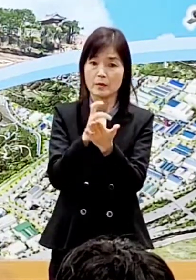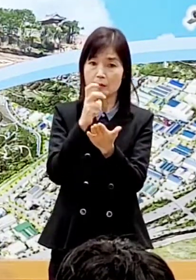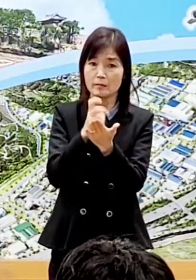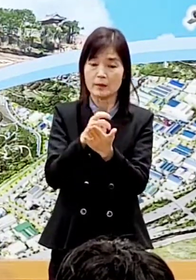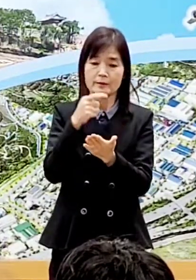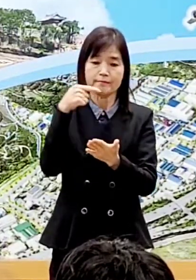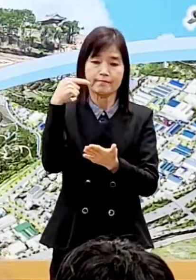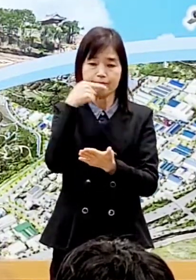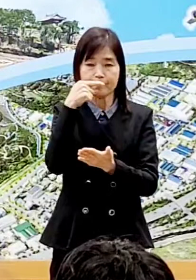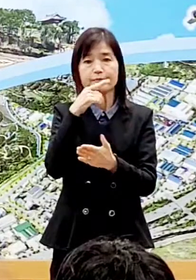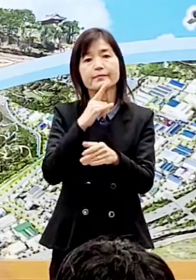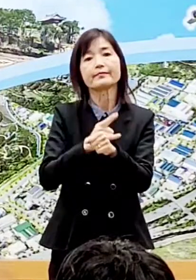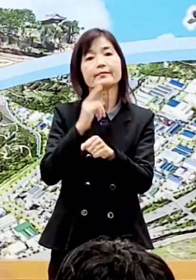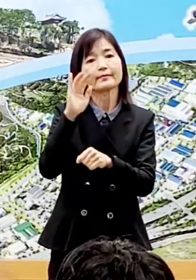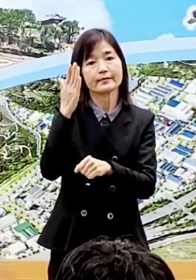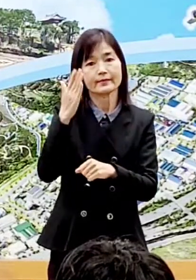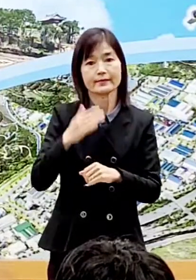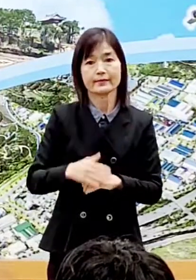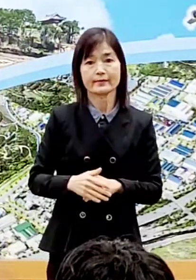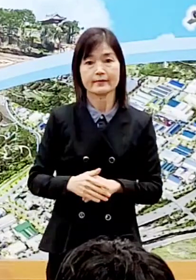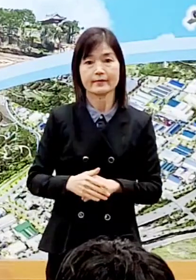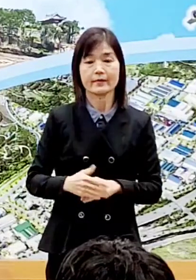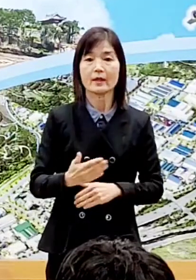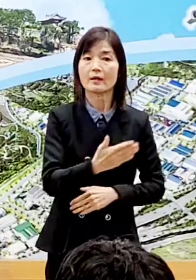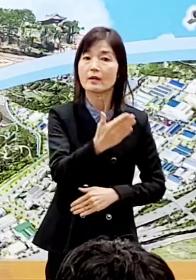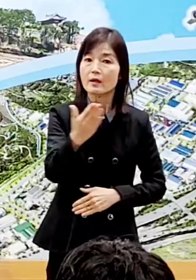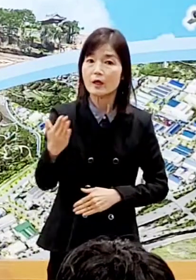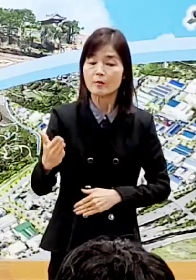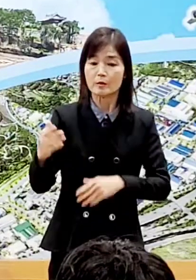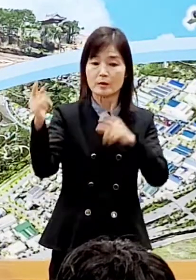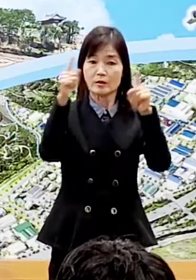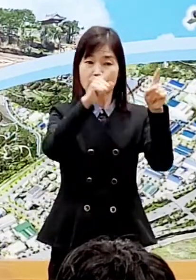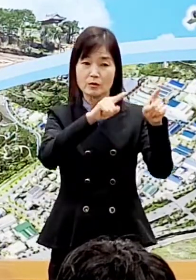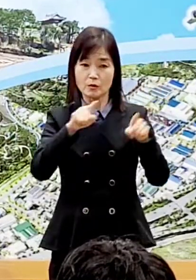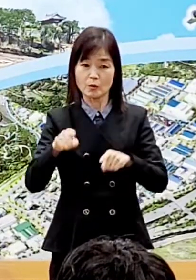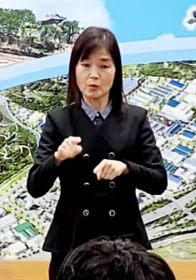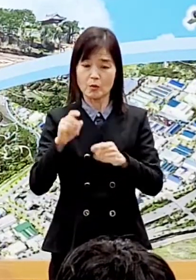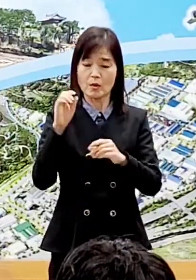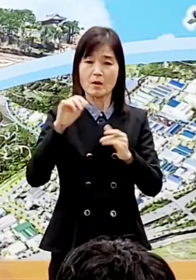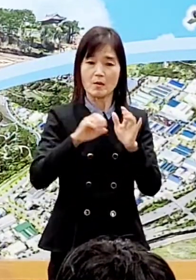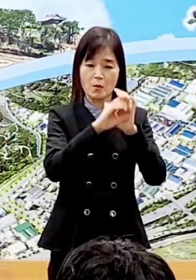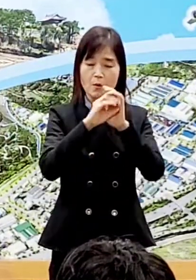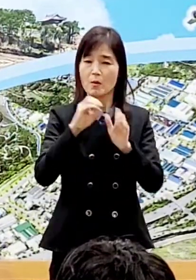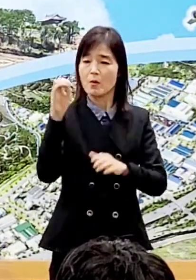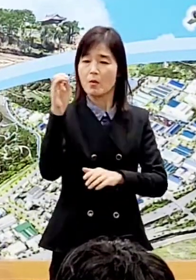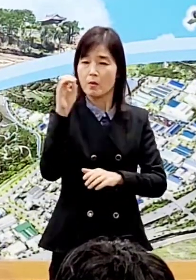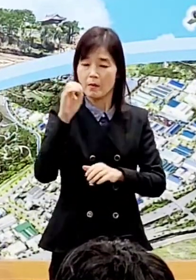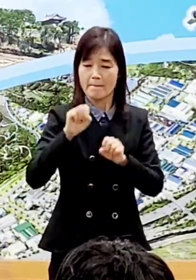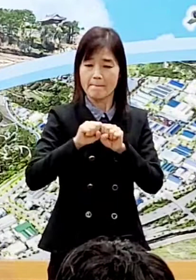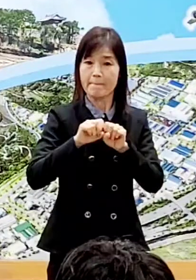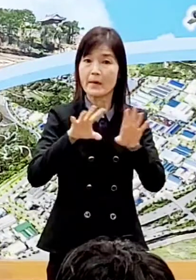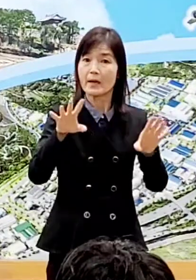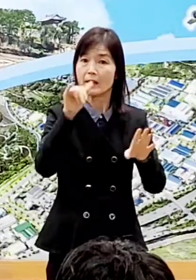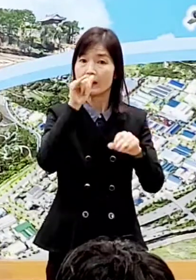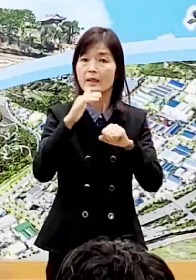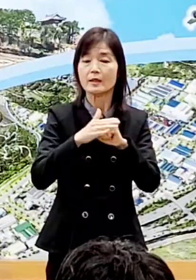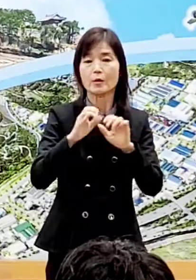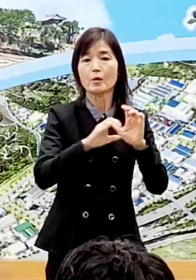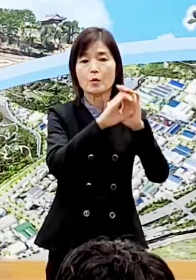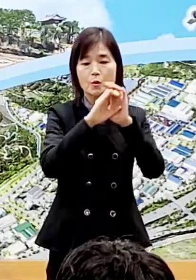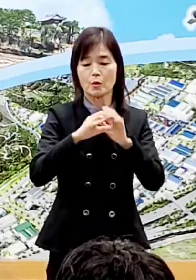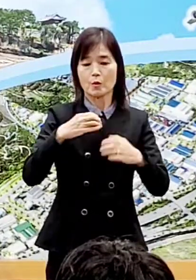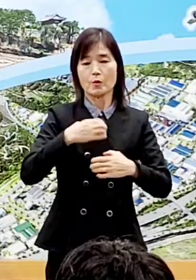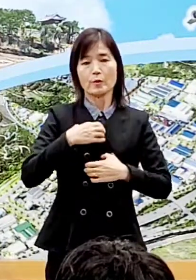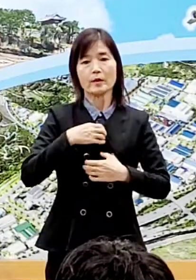수칙은 예외 없이 적용됩니다. 시민들께서는 전국적인 오미크론 변이 확산에 따라 코로나19